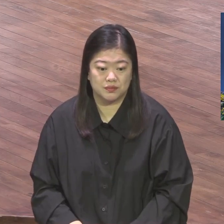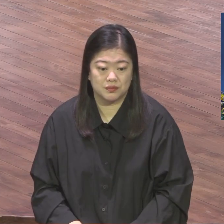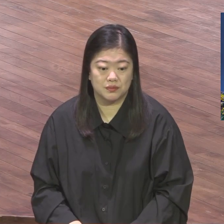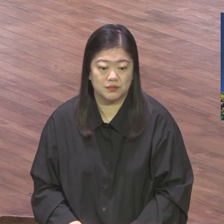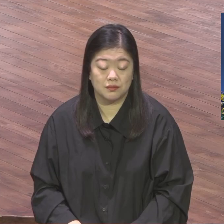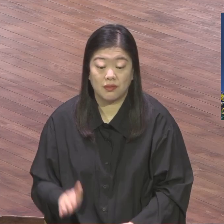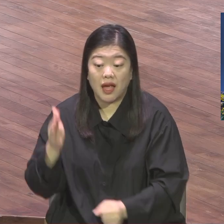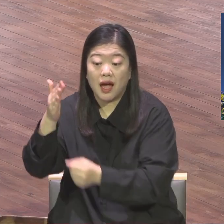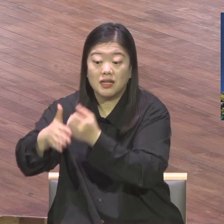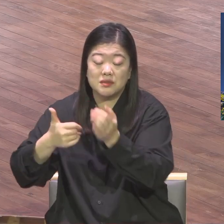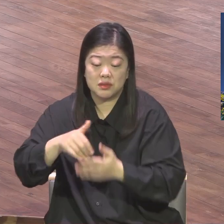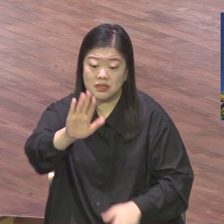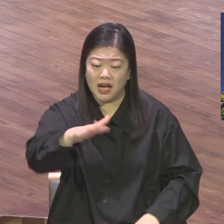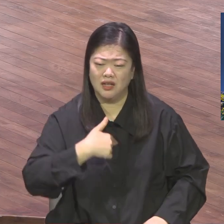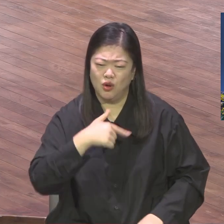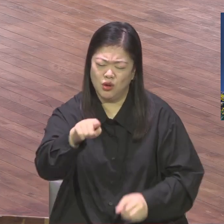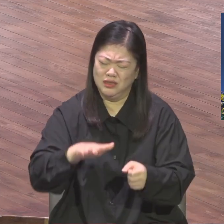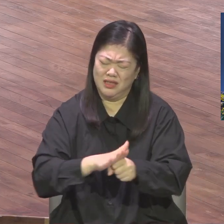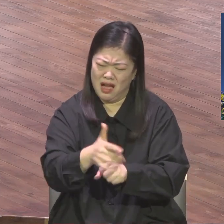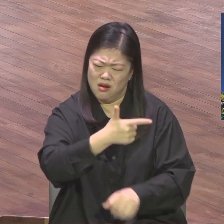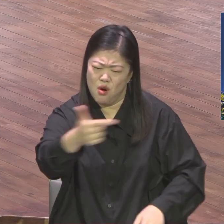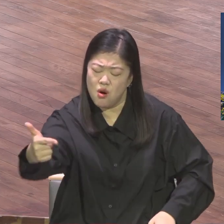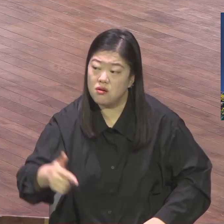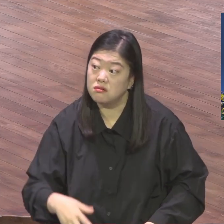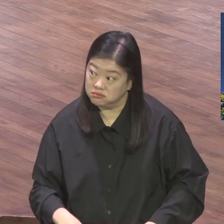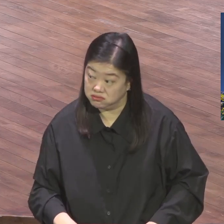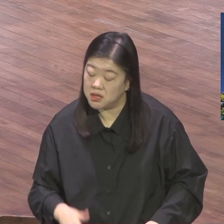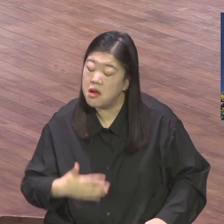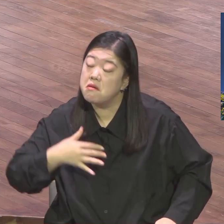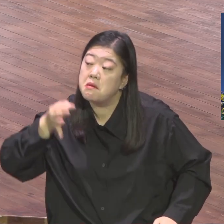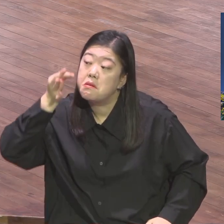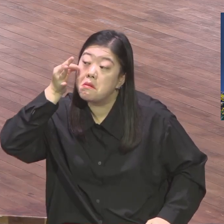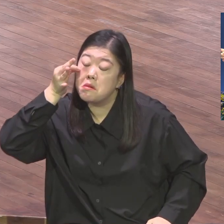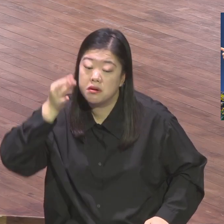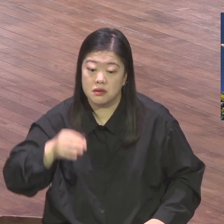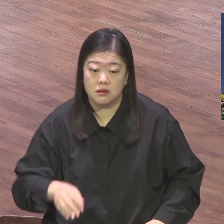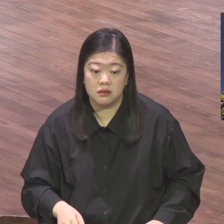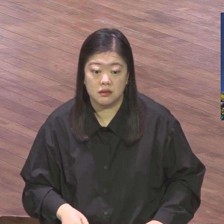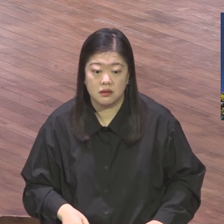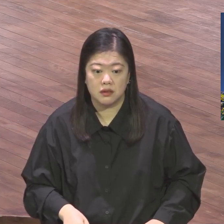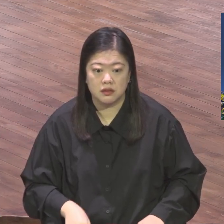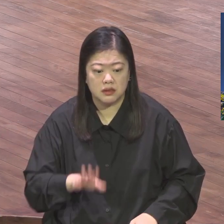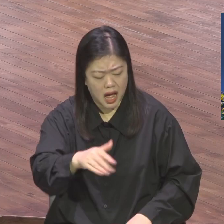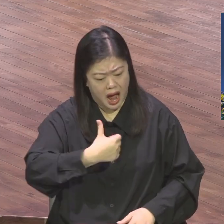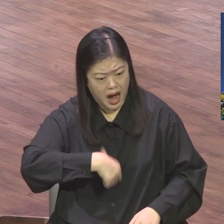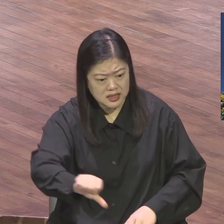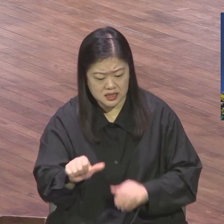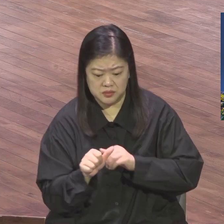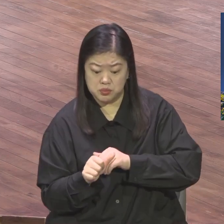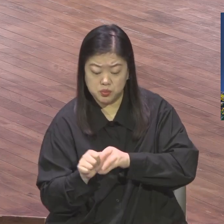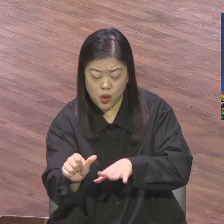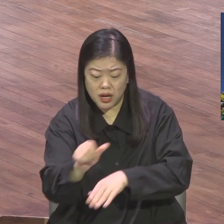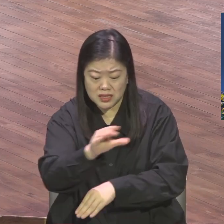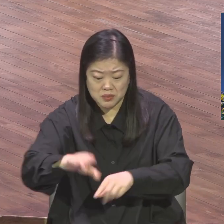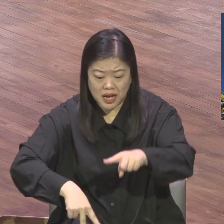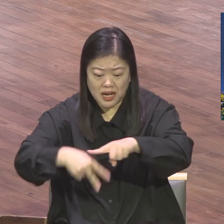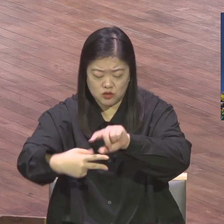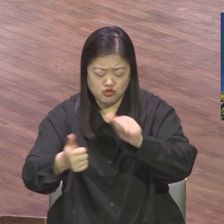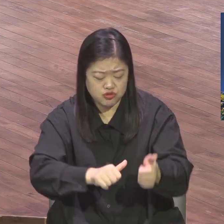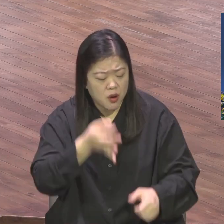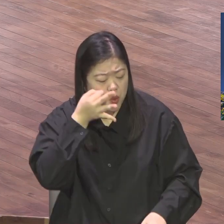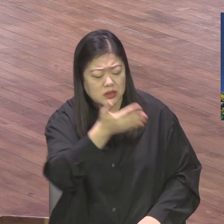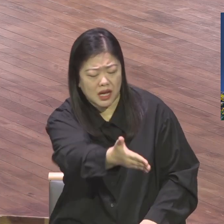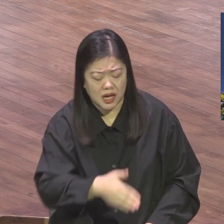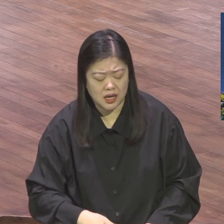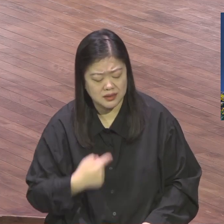내가 너를 얼마나 사랑하는 줄 알지? 내 아들 혼자 너 구원하게 십자가 죽였어. 그런 정도로 내가 너를 사랑하는